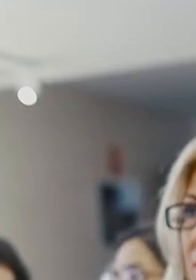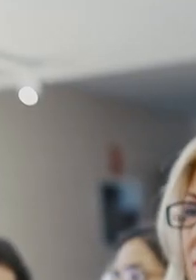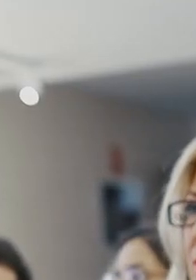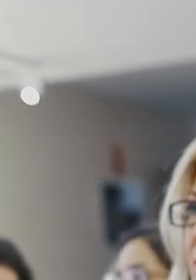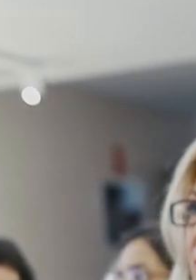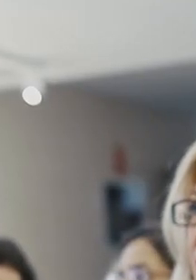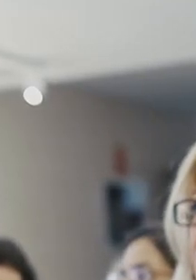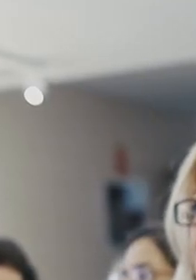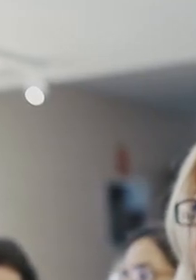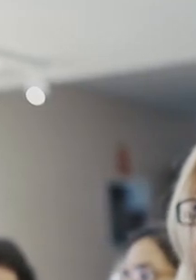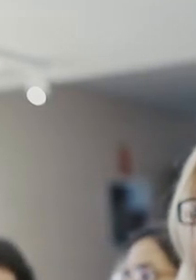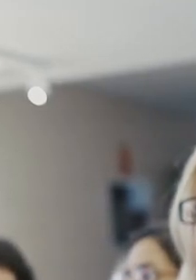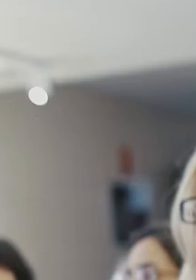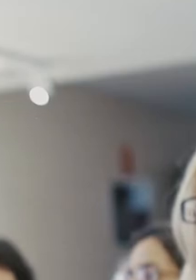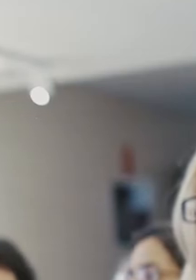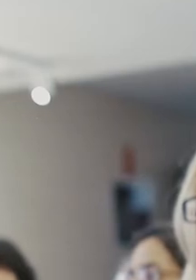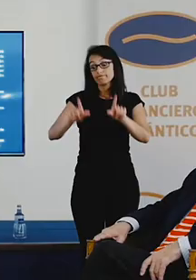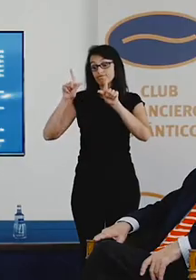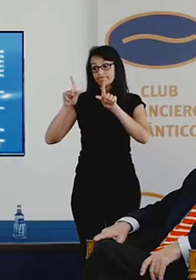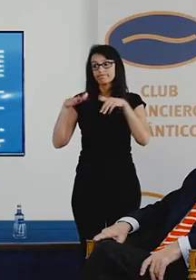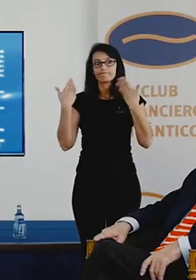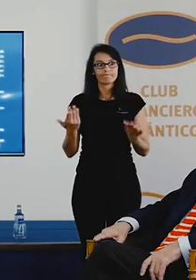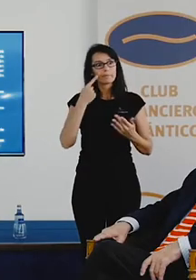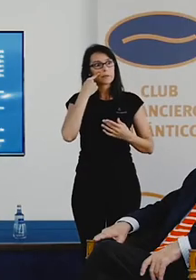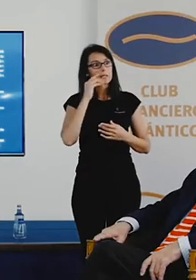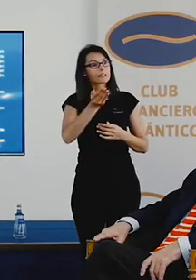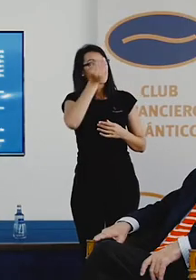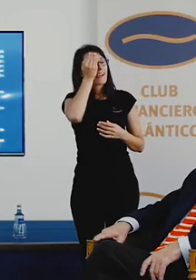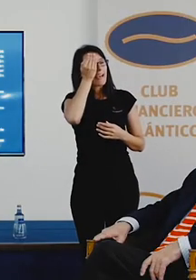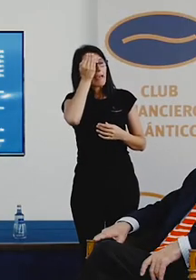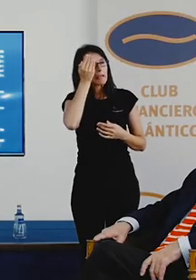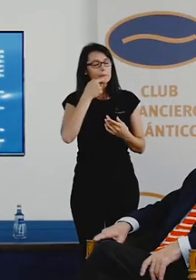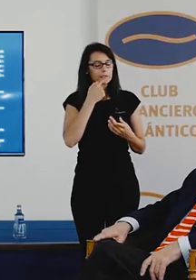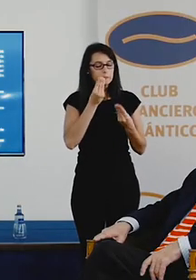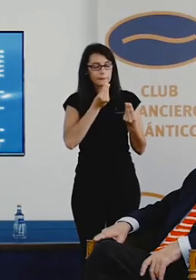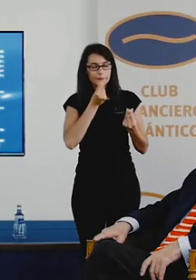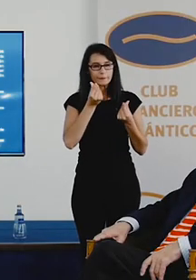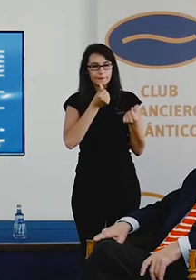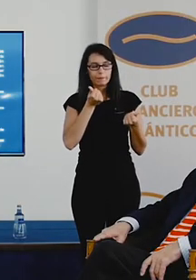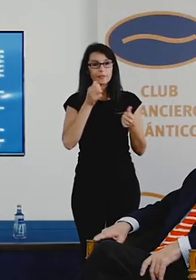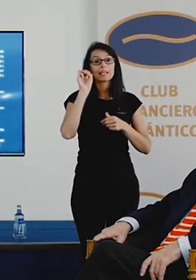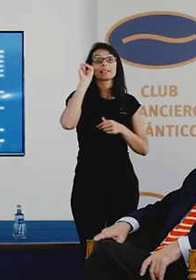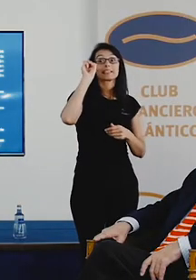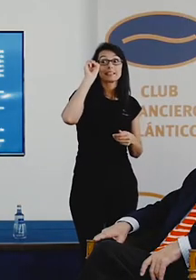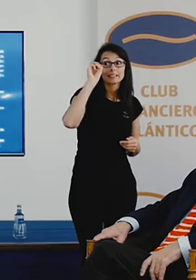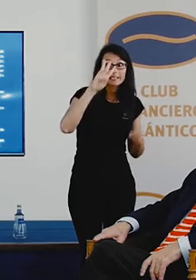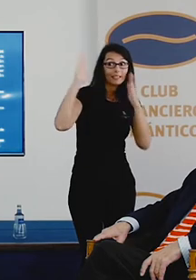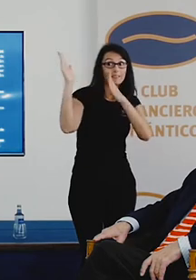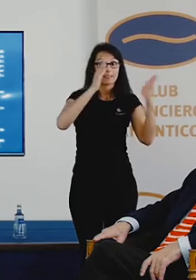hacer? Pues aquí tenéis el hackeo de la superstición. Nos salían 13 etapas. Serafín